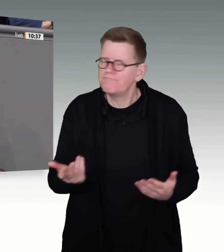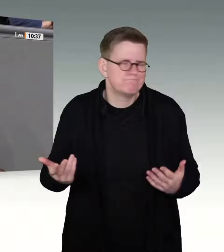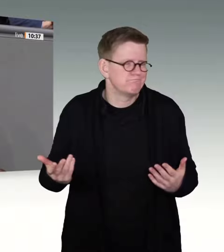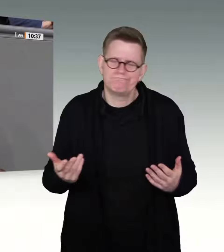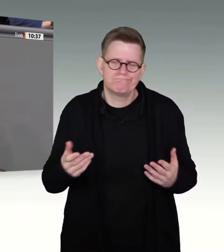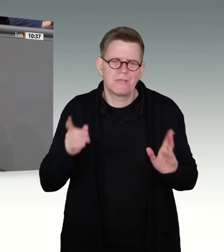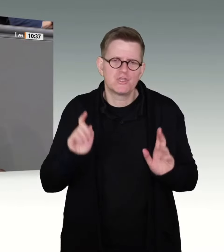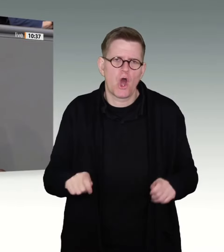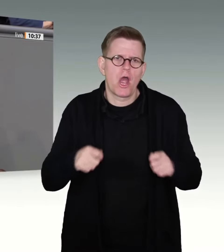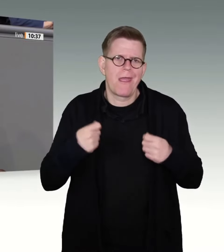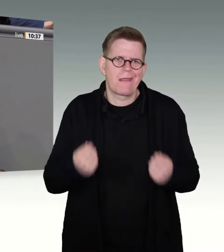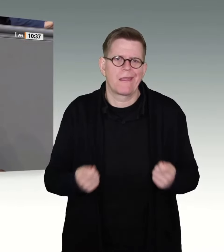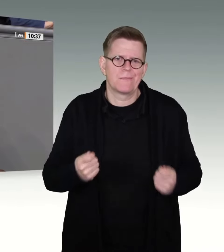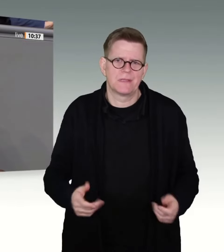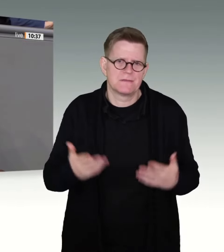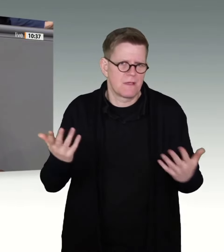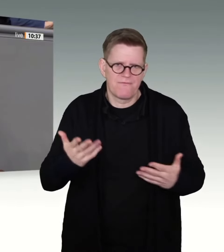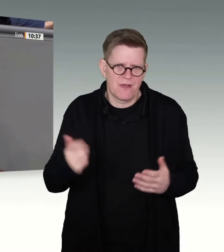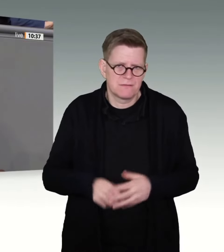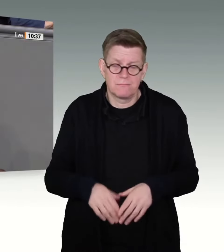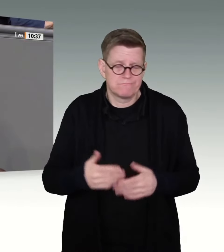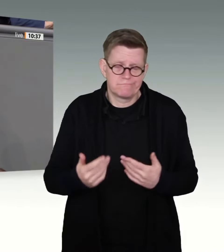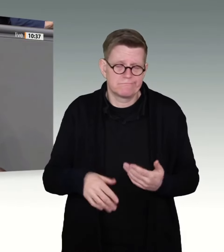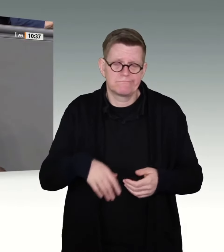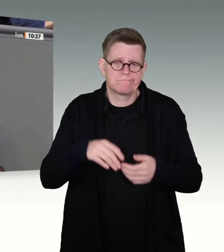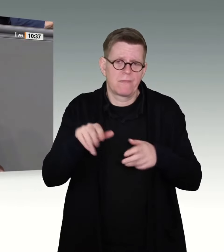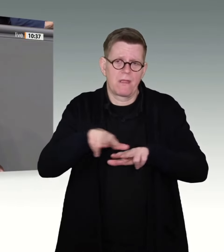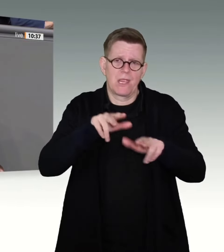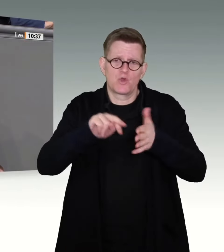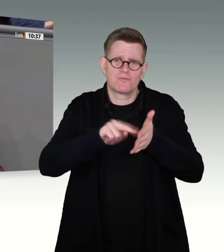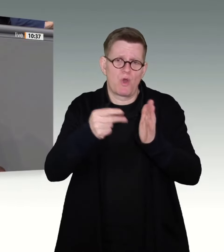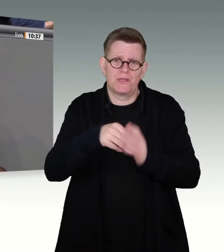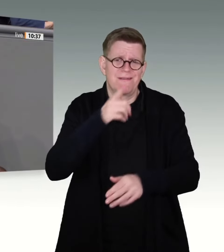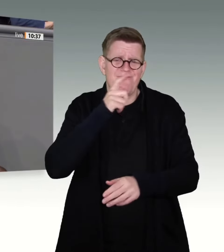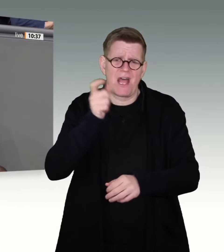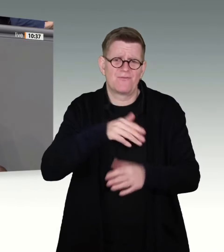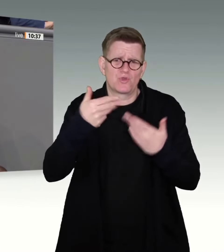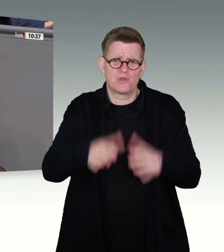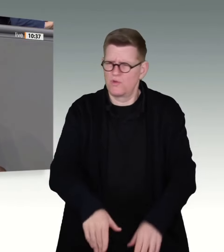verantwortungslosen Regierungspolitik der